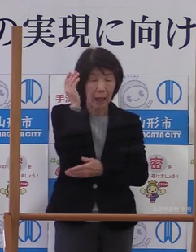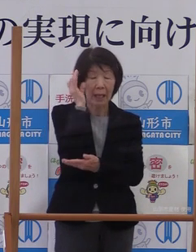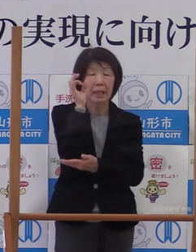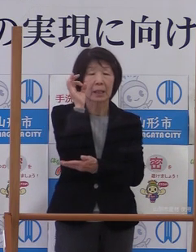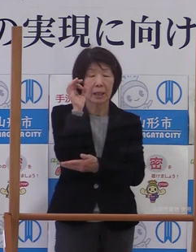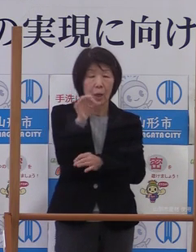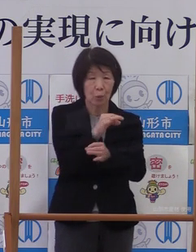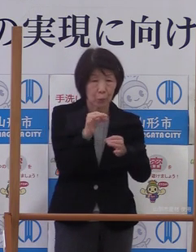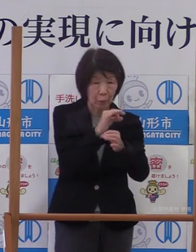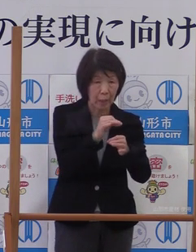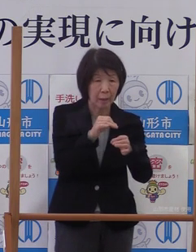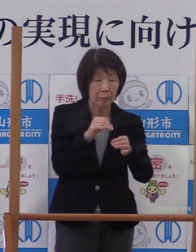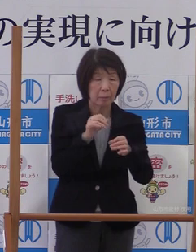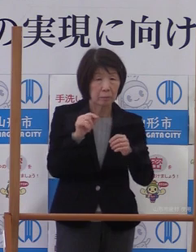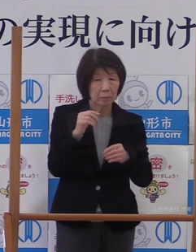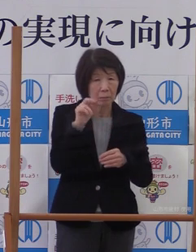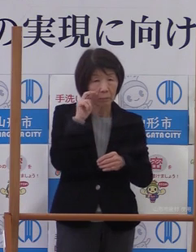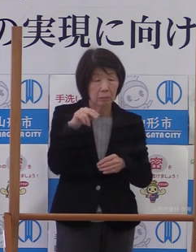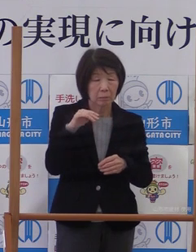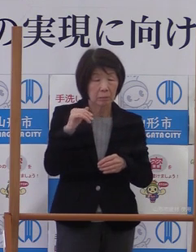ていかなければいけないと考えています。